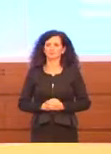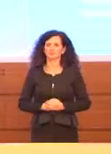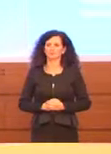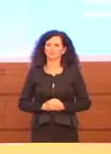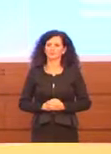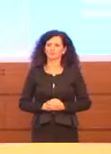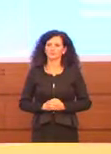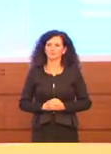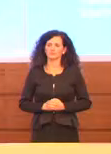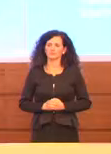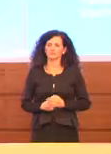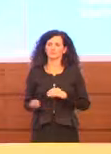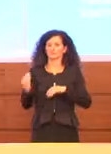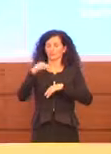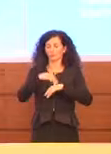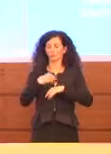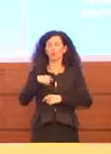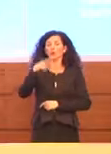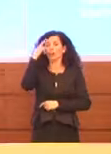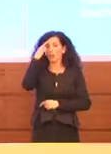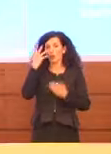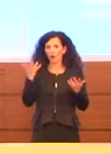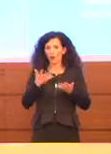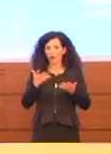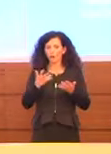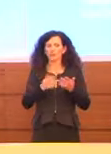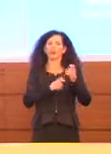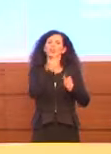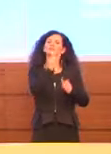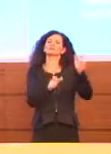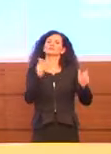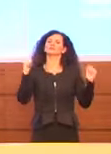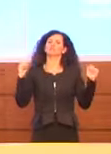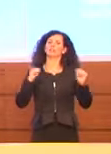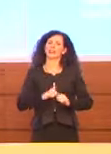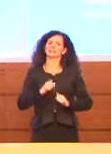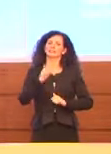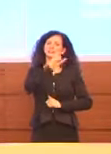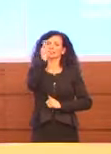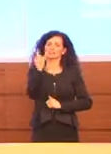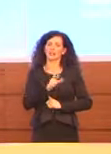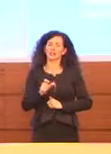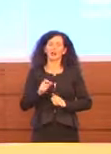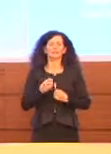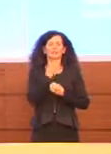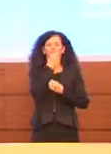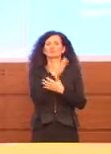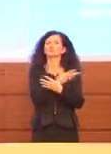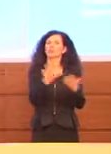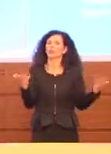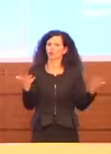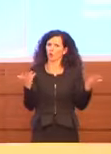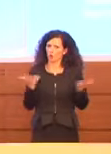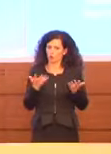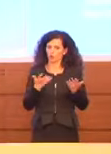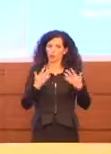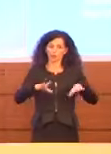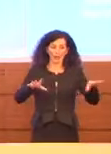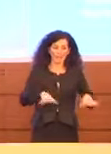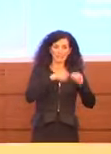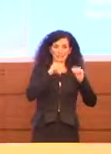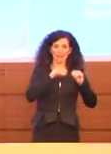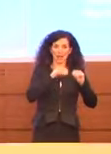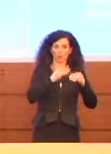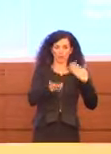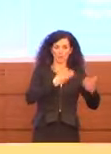anche ricordare la generosità dei nostri italiani sin dall'inizio dell'emergenza noi abbiamo raccolto su due